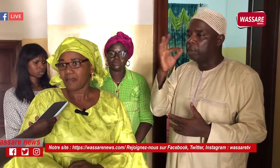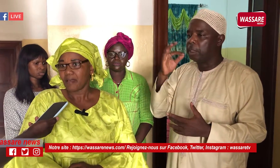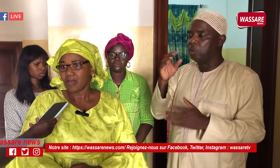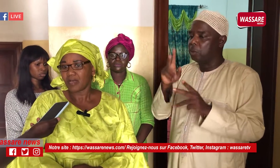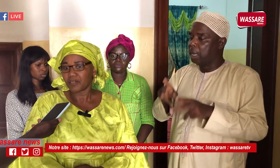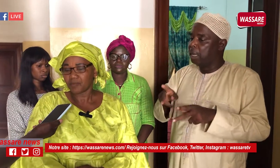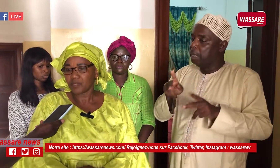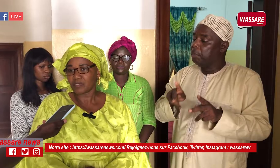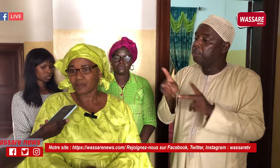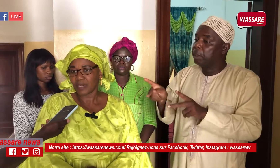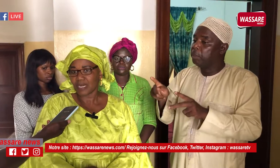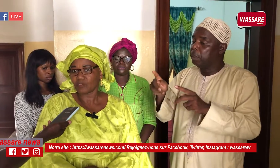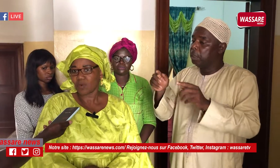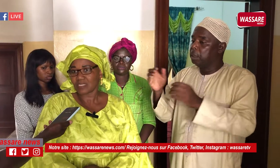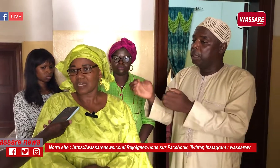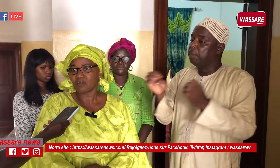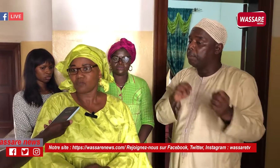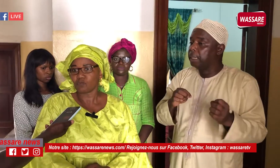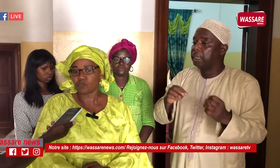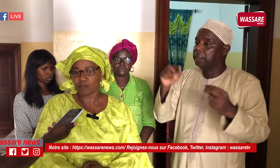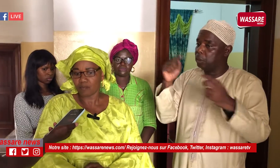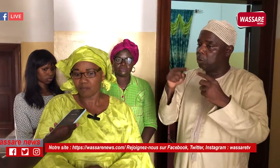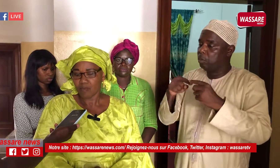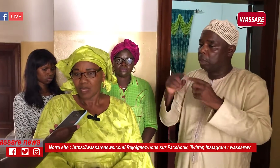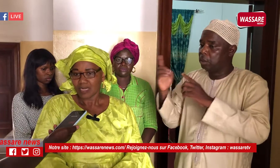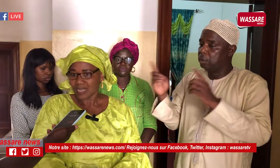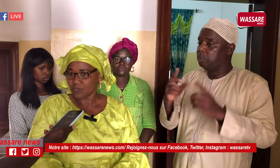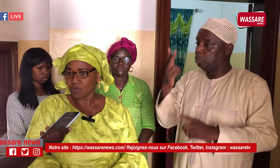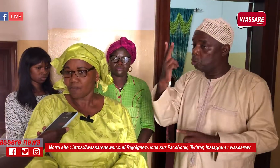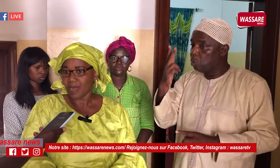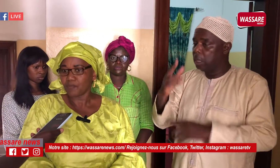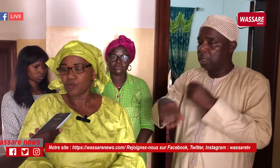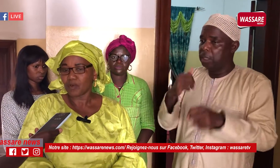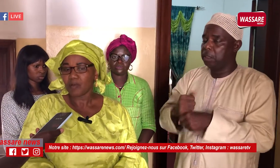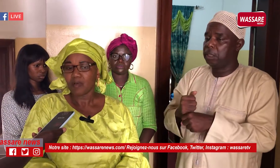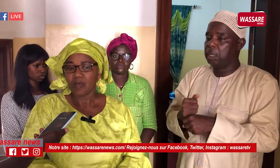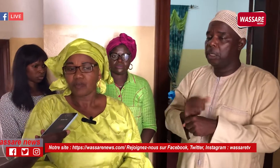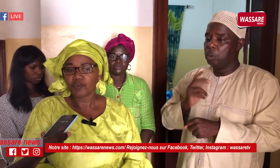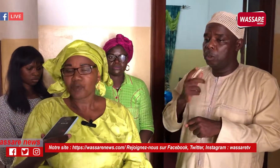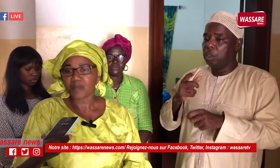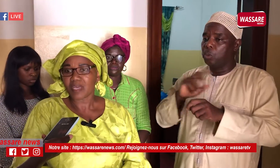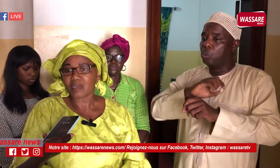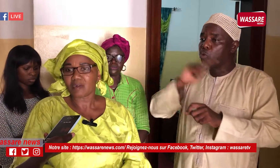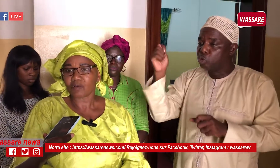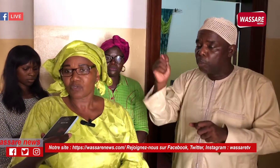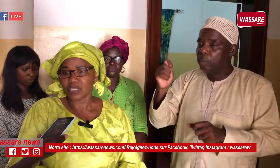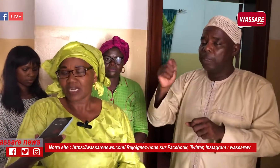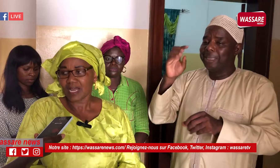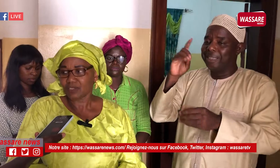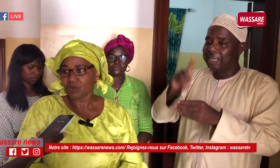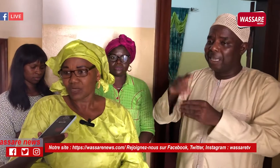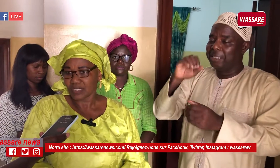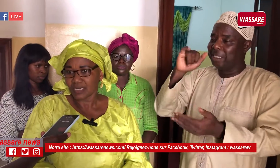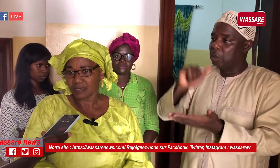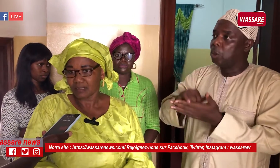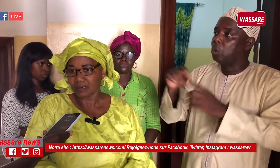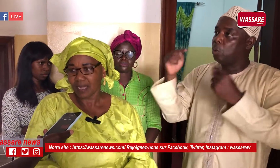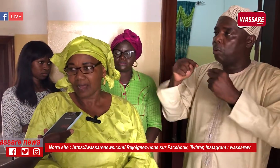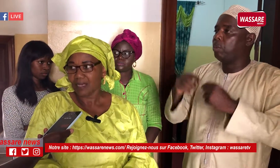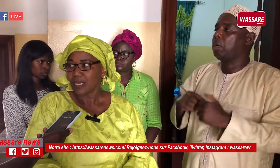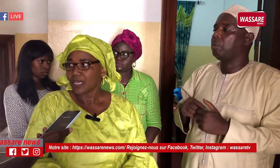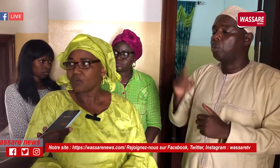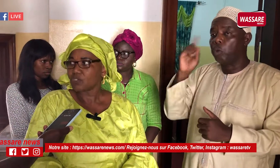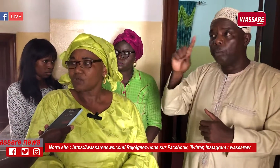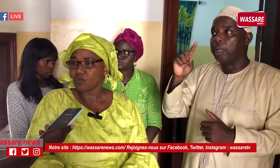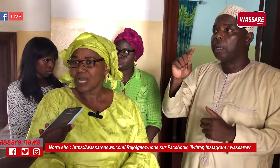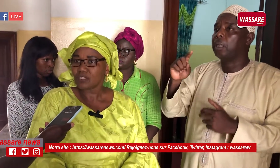combat. Depuis maintenant 3 ans, nous sommes dans ce combat pour une meilleure considération de cette